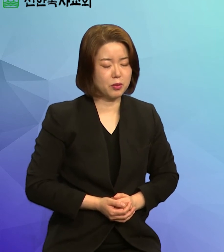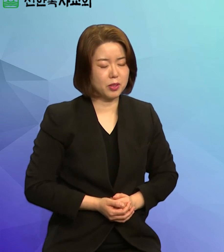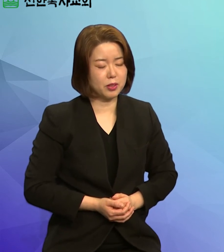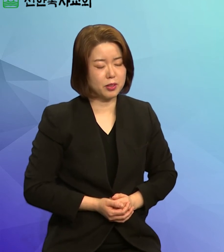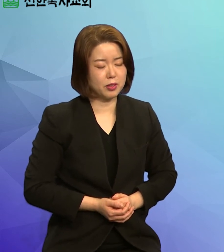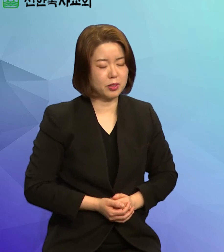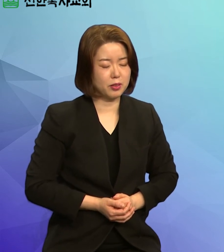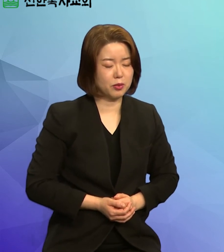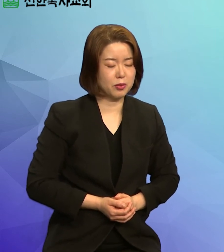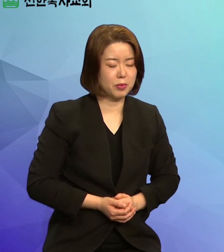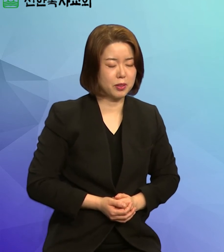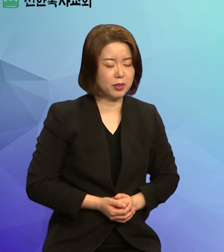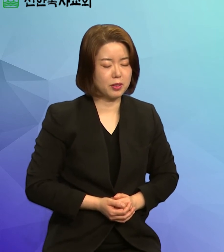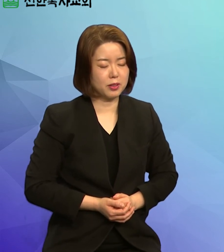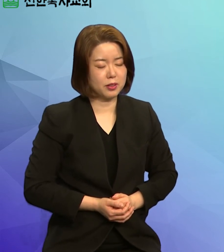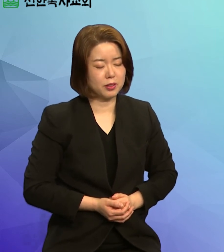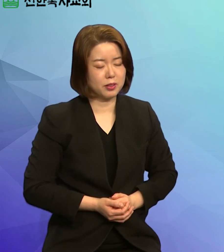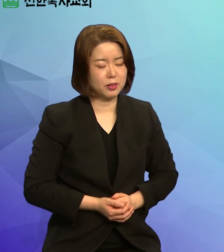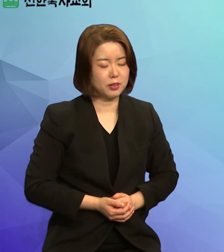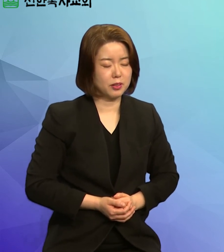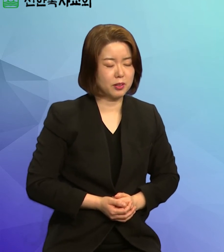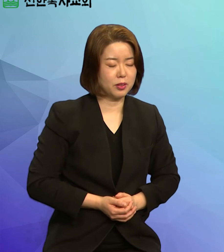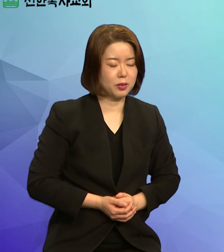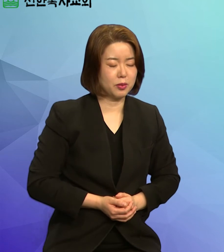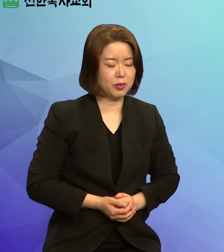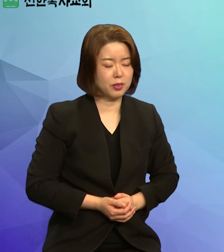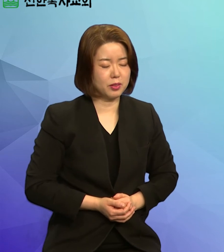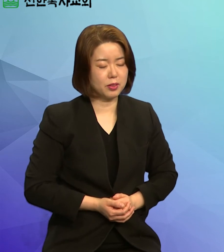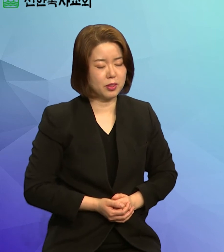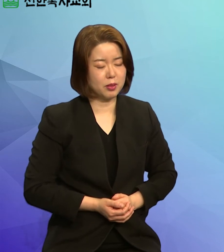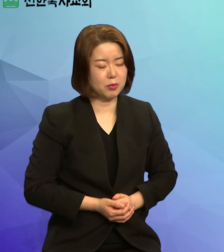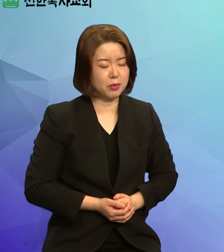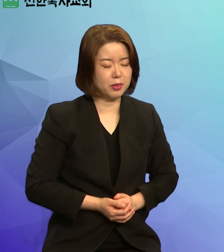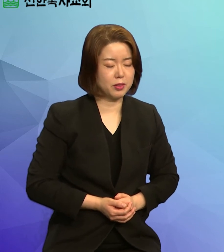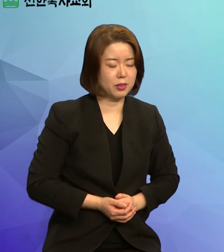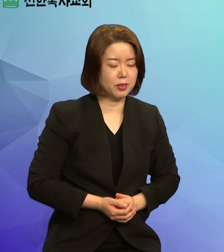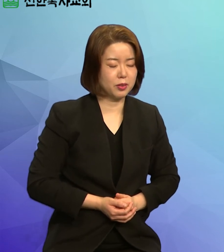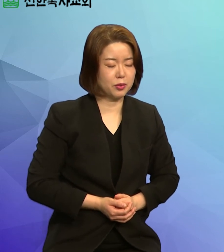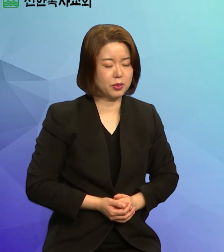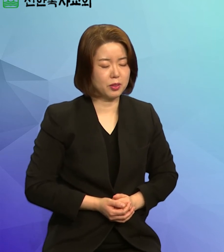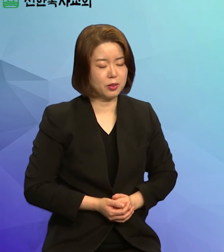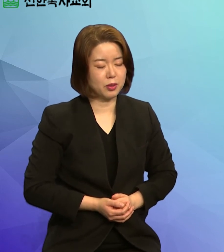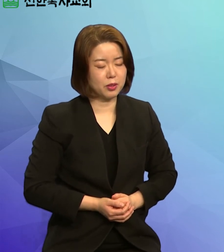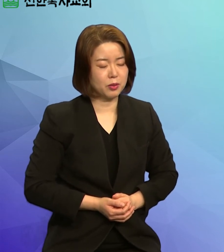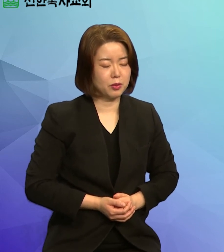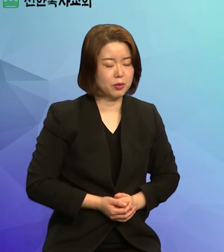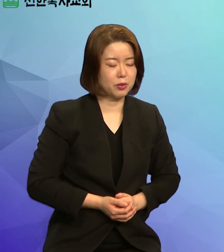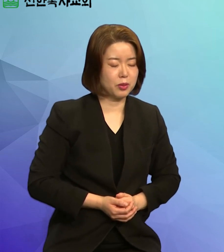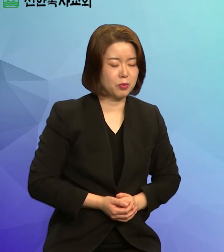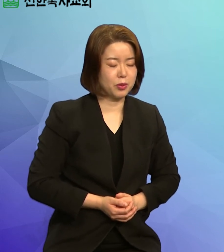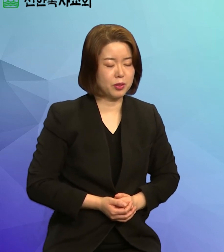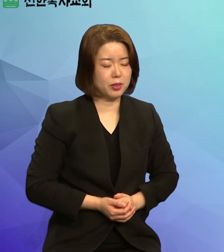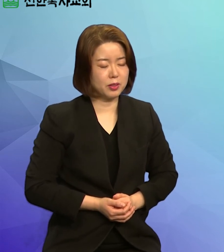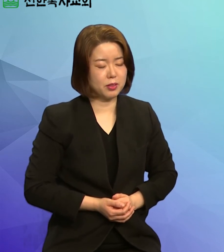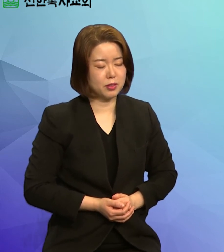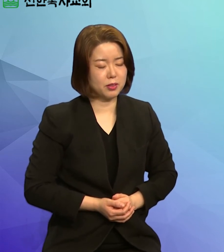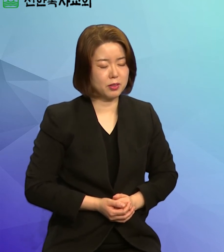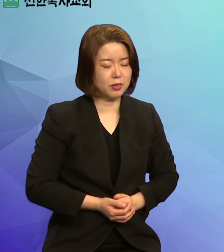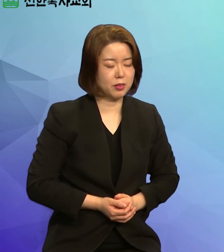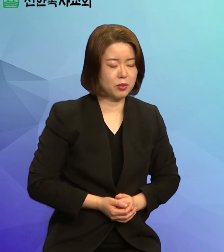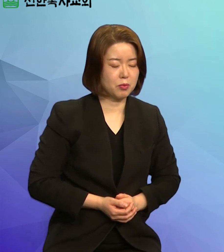이번 성탄절을 보내면서 우리의 영혼이 하나님 주로 인하여 즐거워하며 하나님 우리를